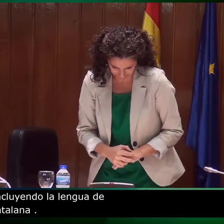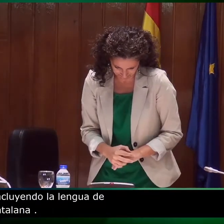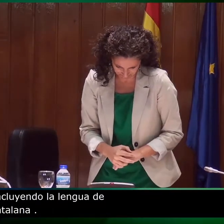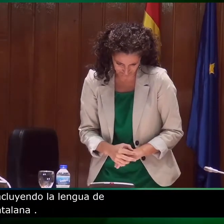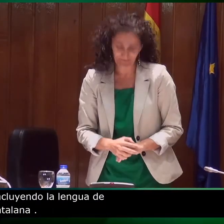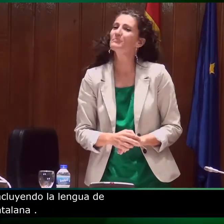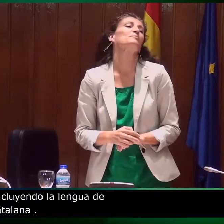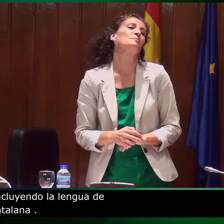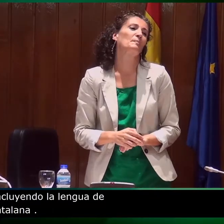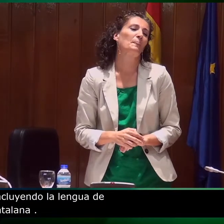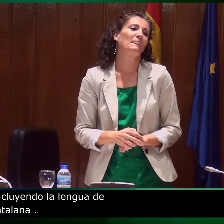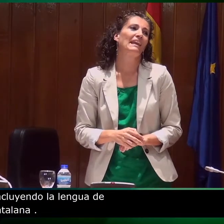personas sordas y sordociegas